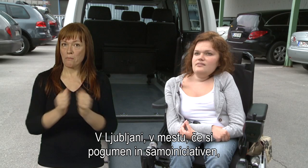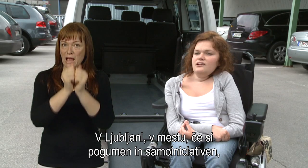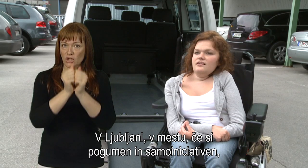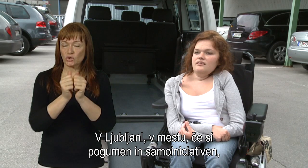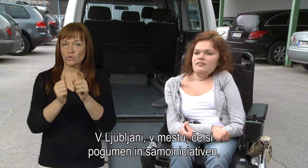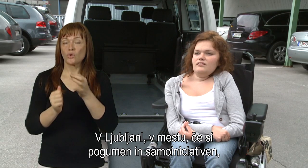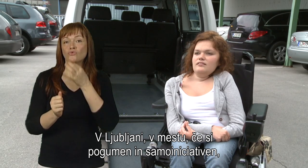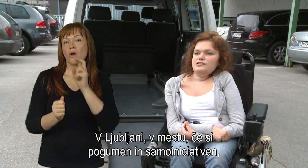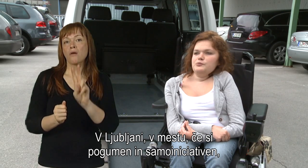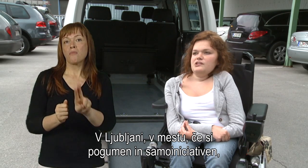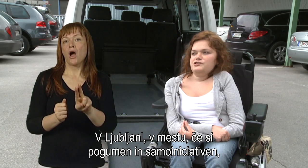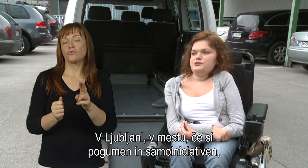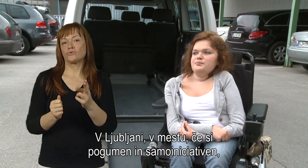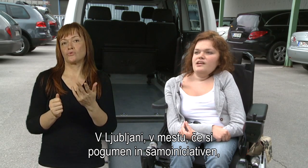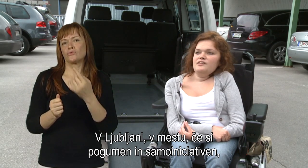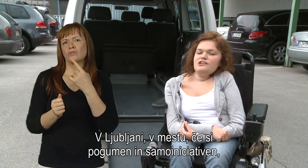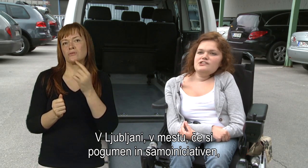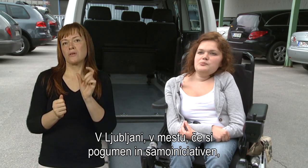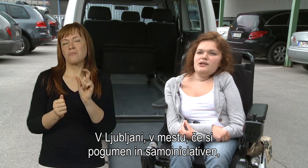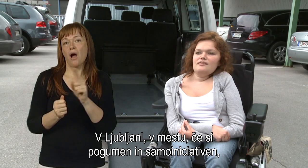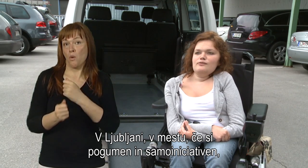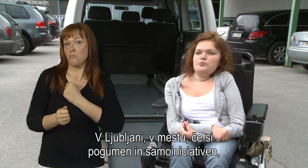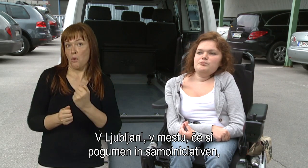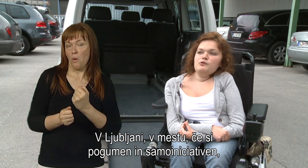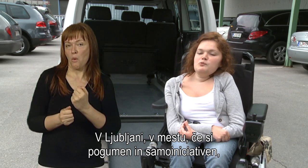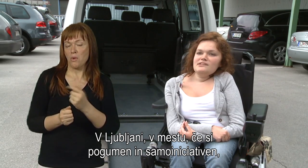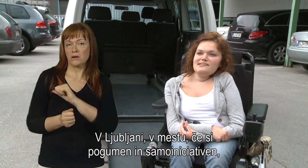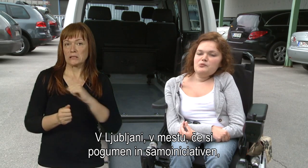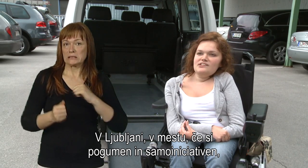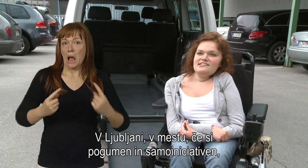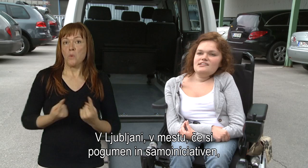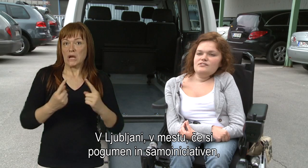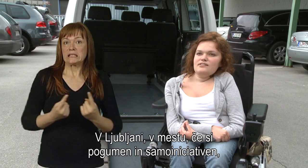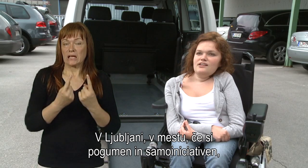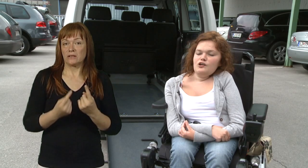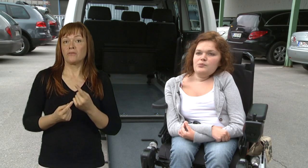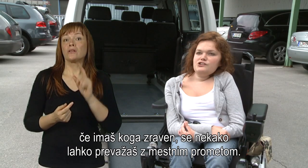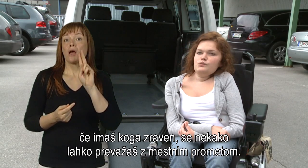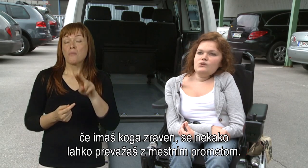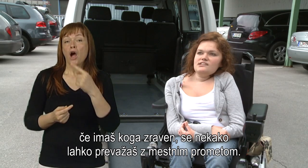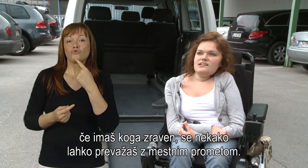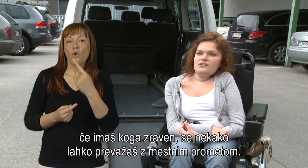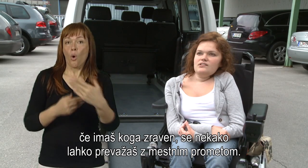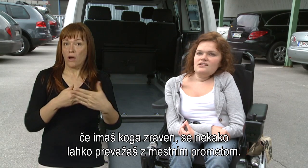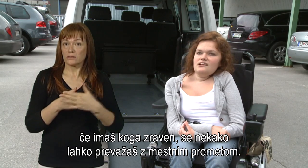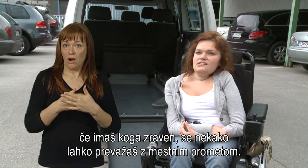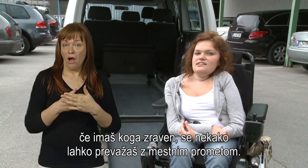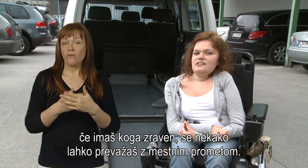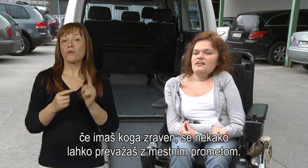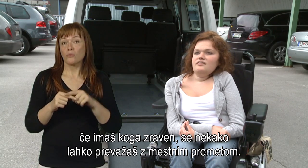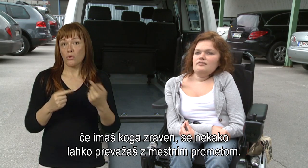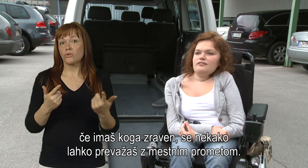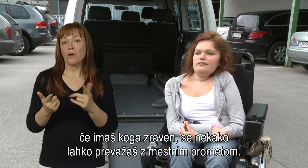mestu, če imaš, ne vem, če si malo tako pogumen, samoiniciativen, imaš koga zraven,